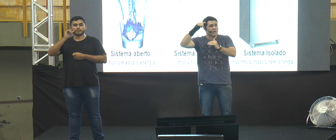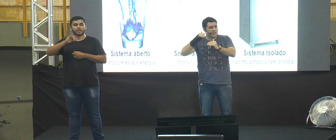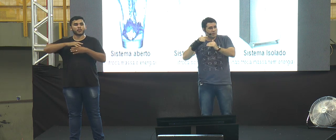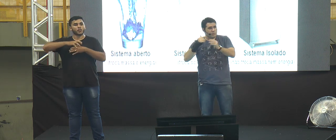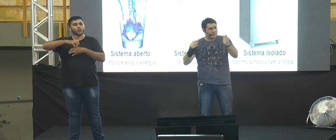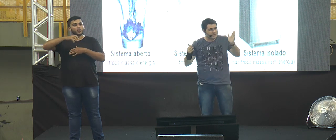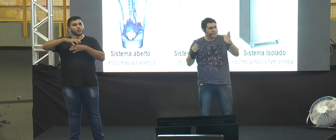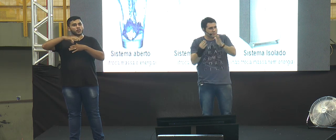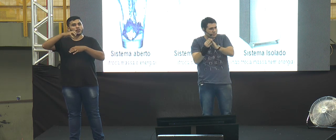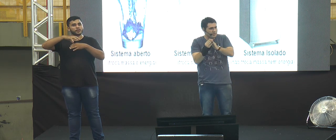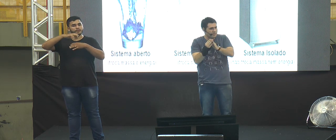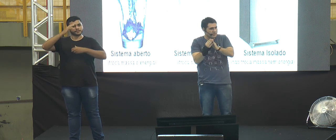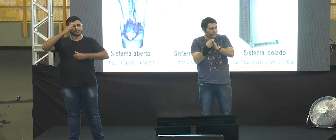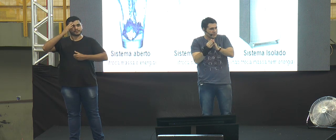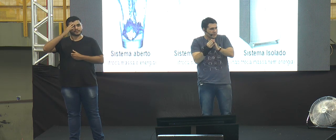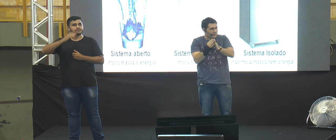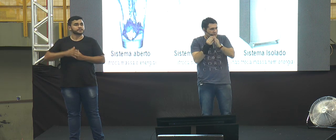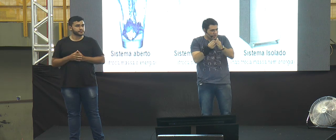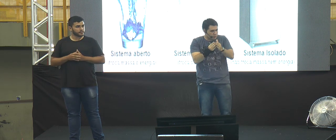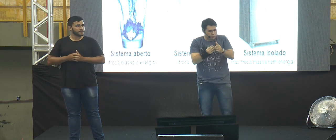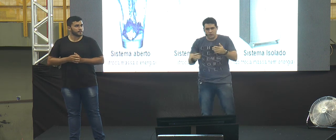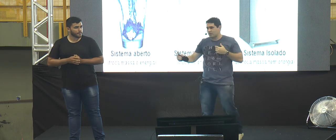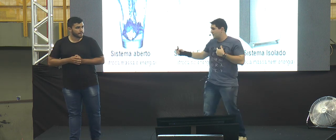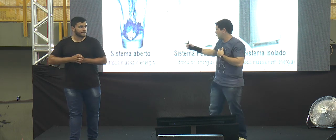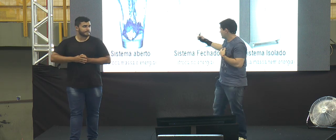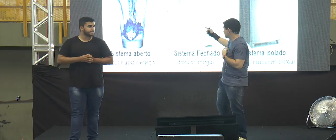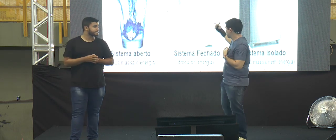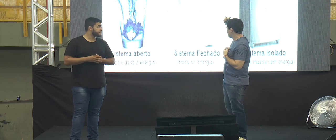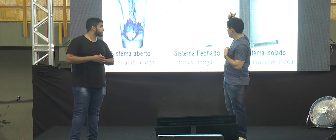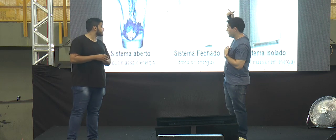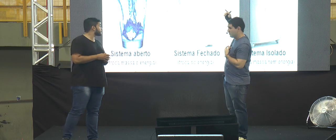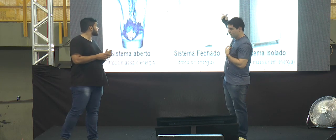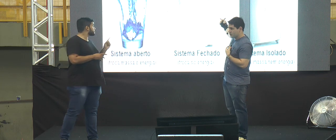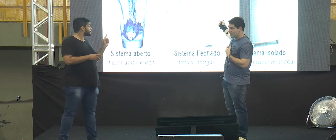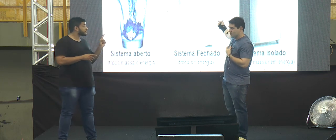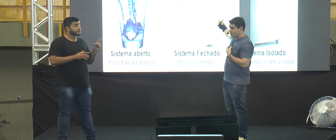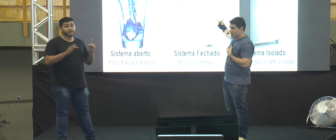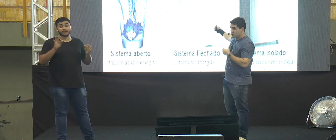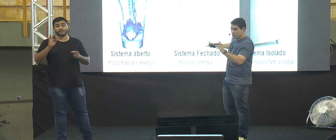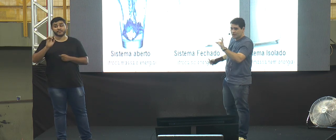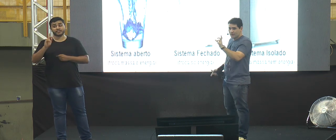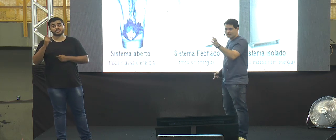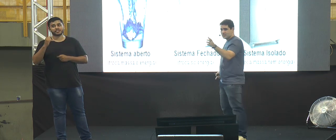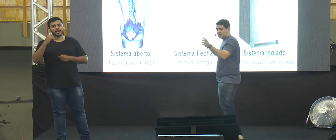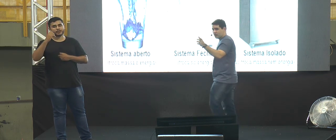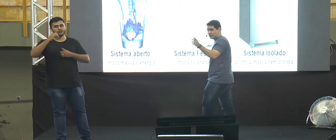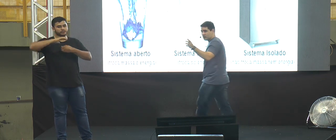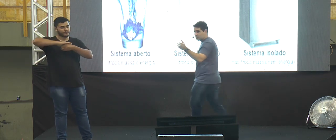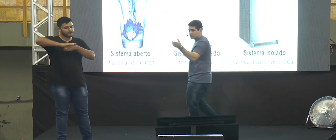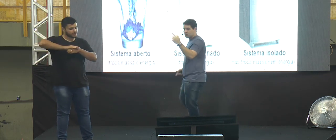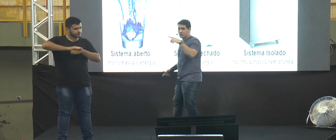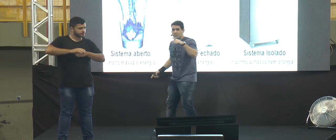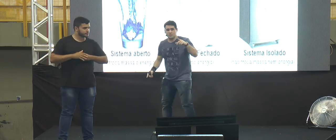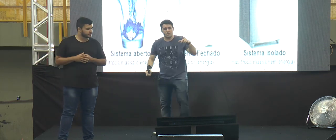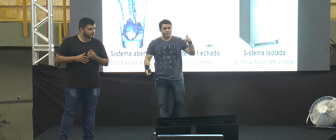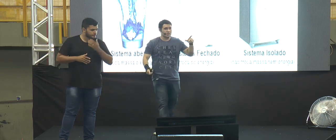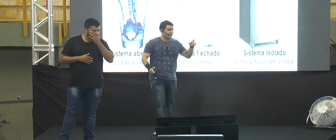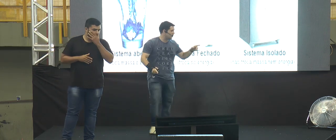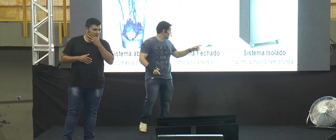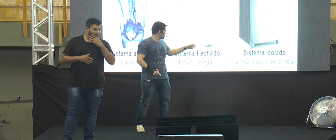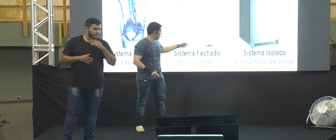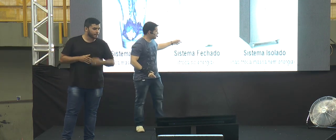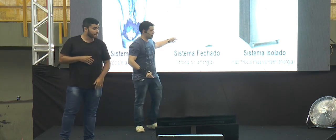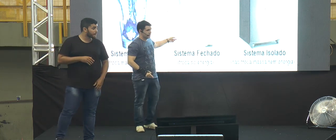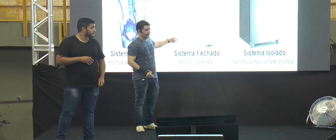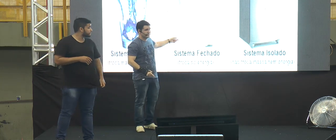evapore e ele não condense simultaneamente. Isso é quando a gente tem um sistema fechado. Só que nesse sistema fechado a gente pode ter a troca de